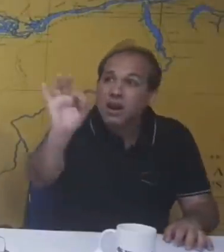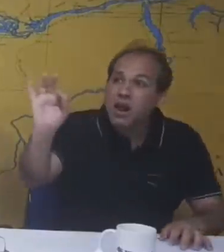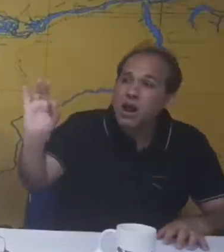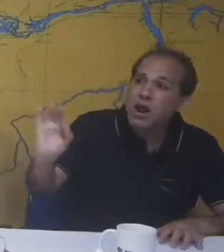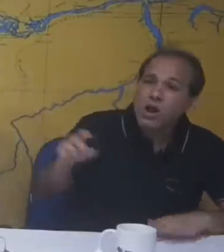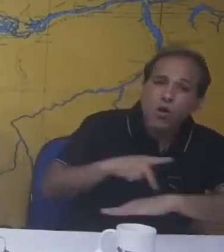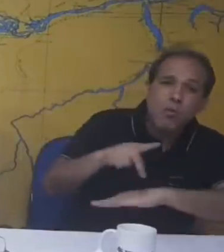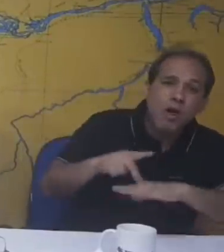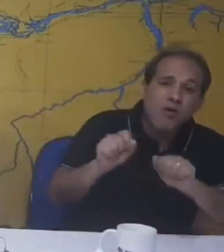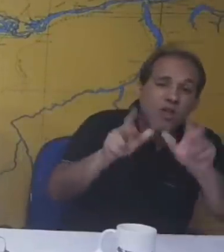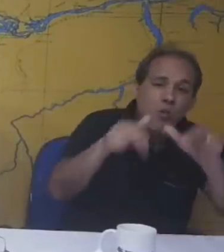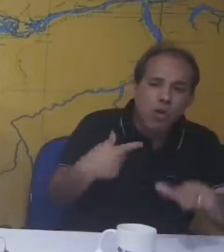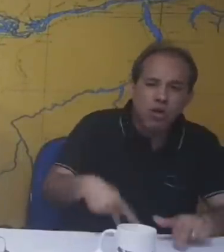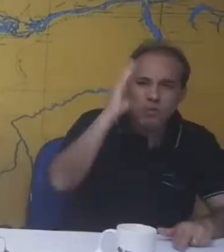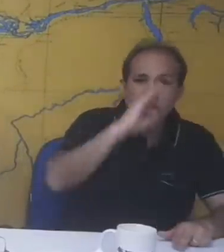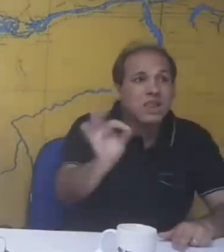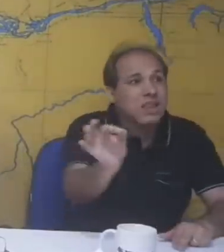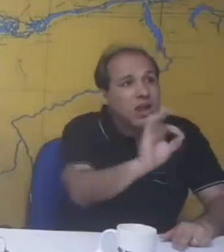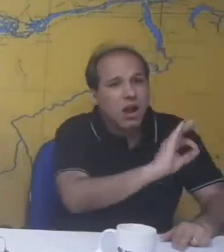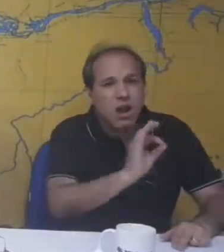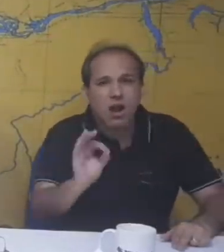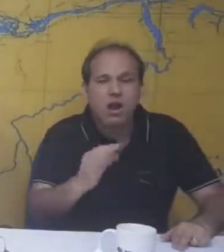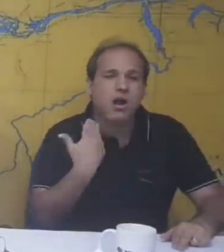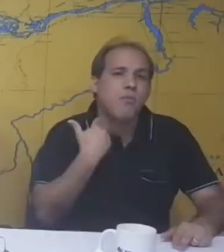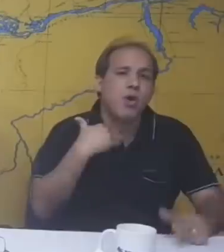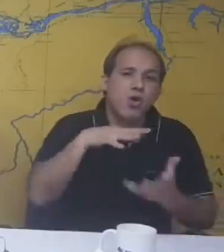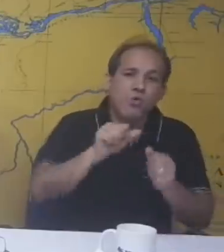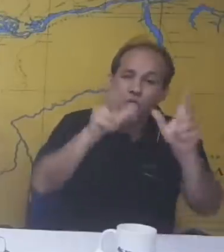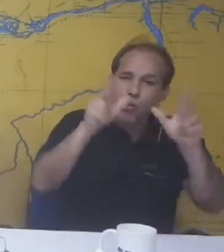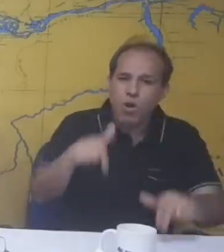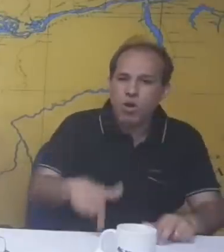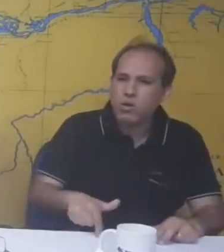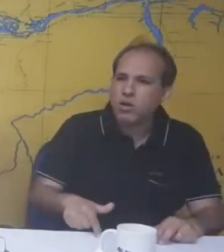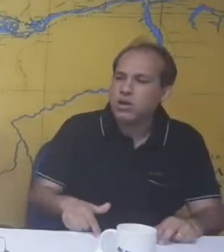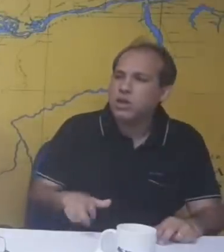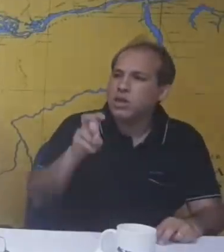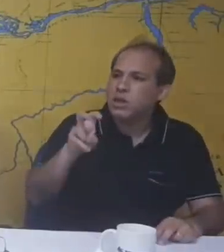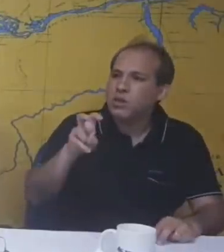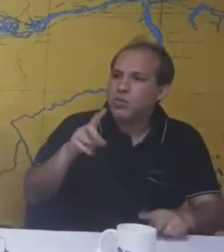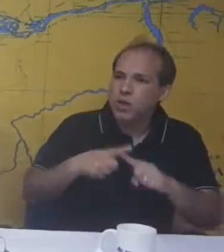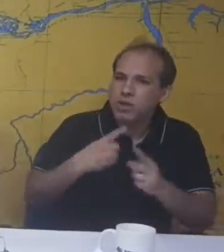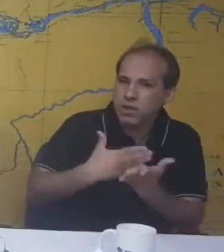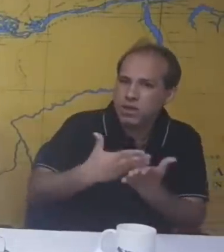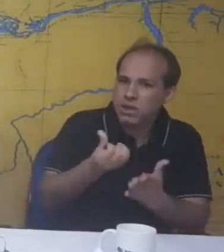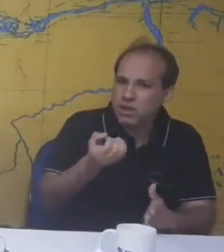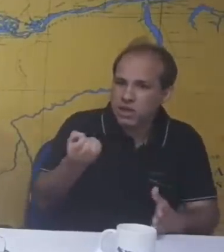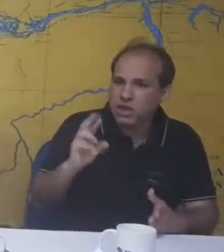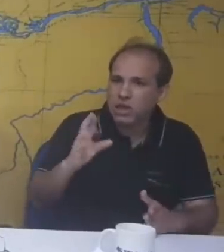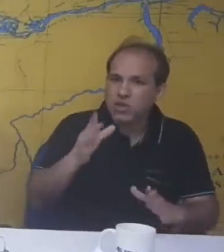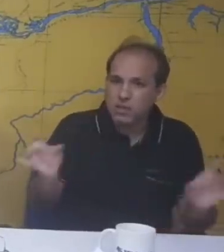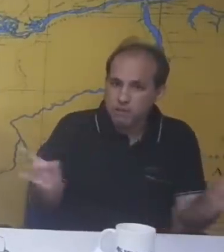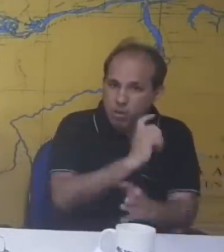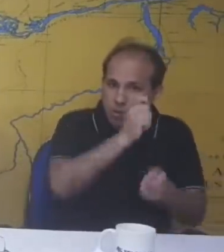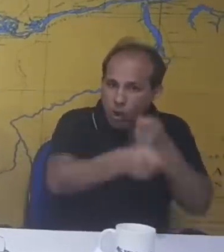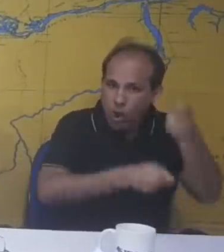do mundo fez isso e nenhum banco do mundo fez isso. Foram, então, 5 parcelas de 600 já pagos e 4.300 até final do